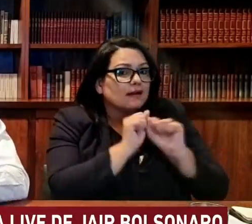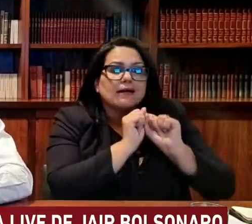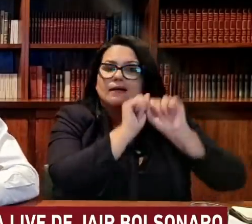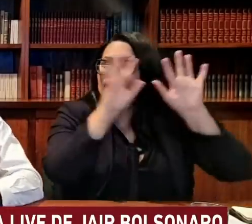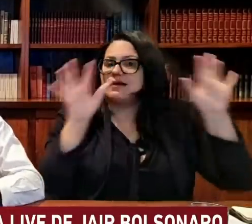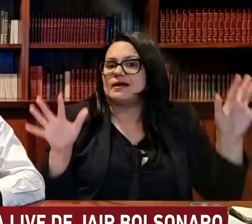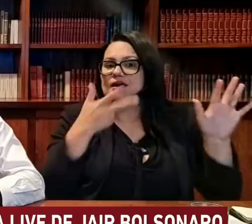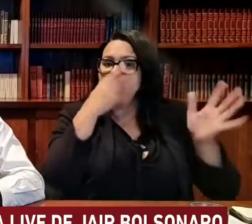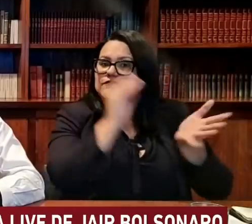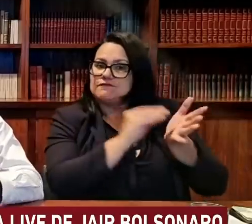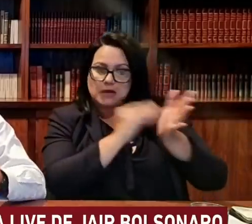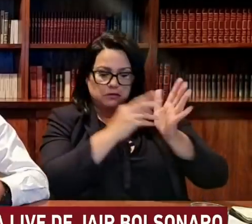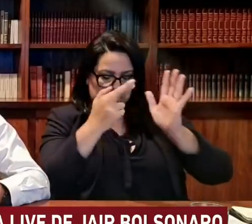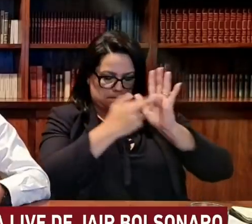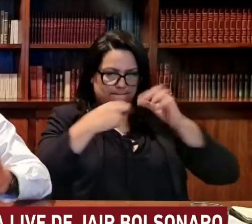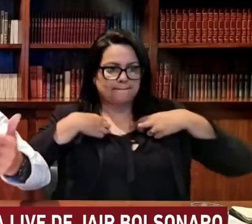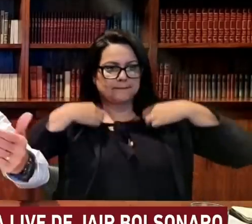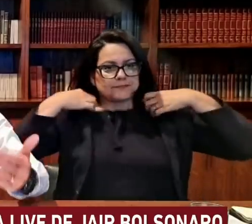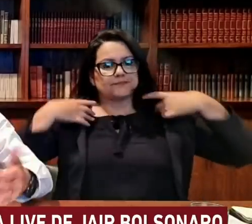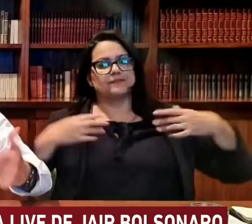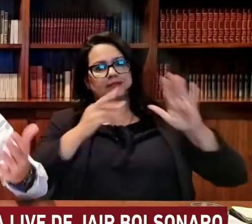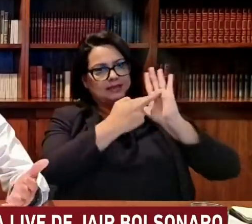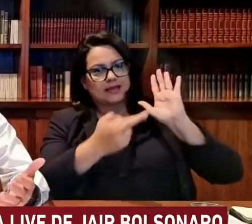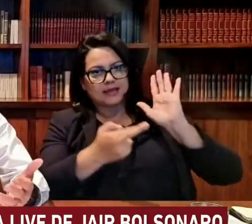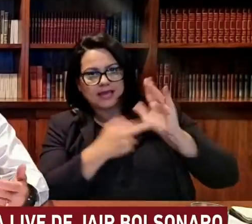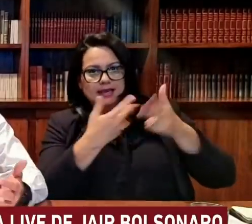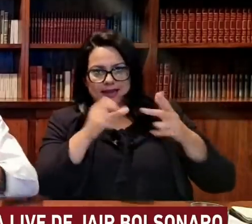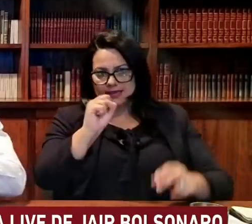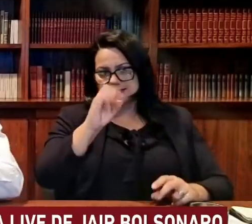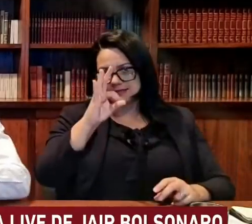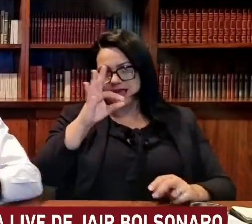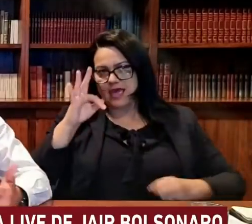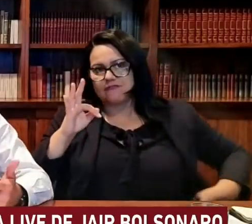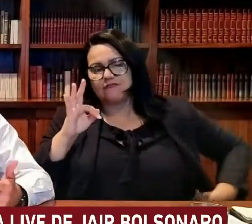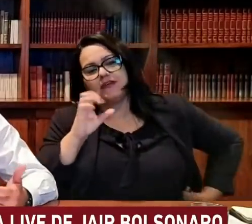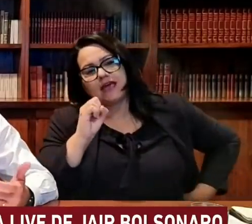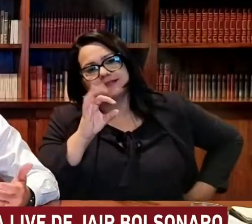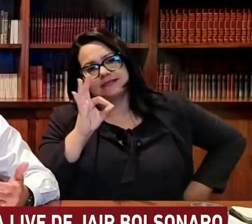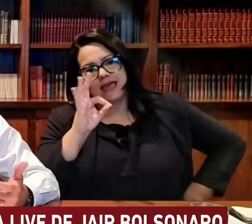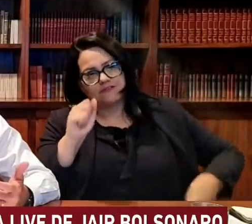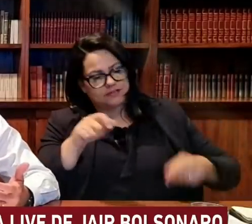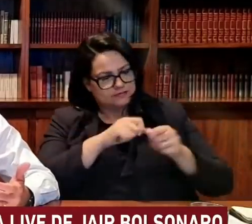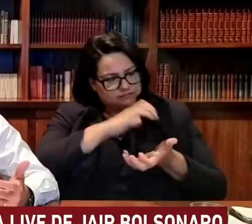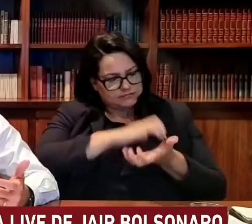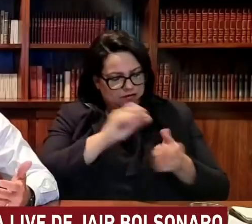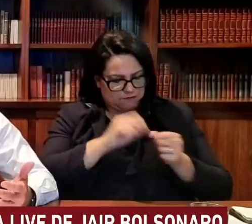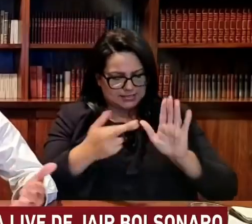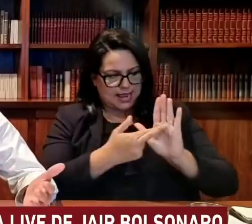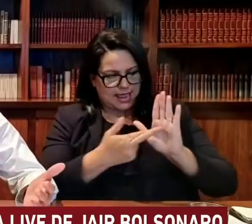que falta a regulamentação. E a nossa ação é para, junto ao Supremo, para obrigar o Parlamento a fazer essa